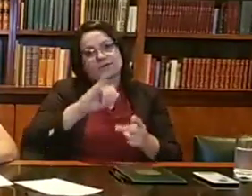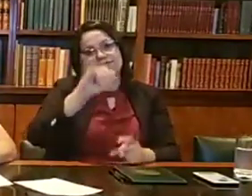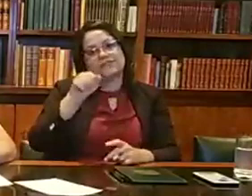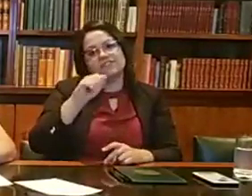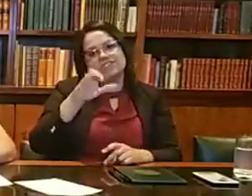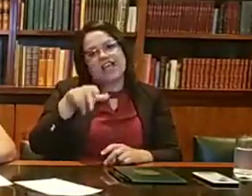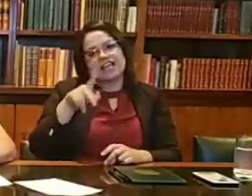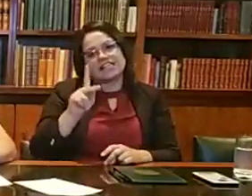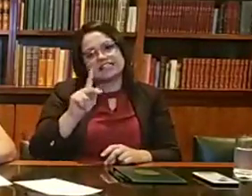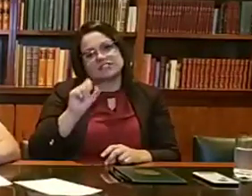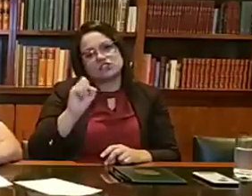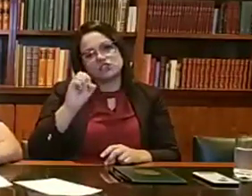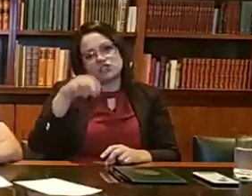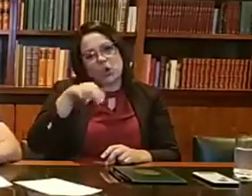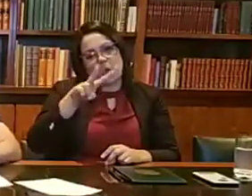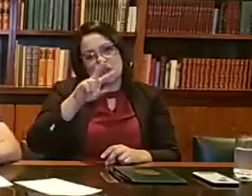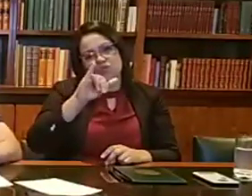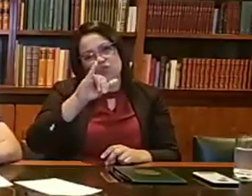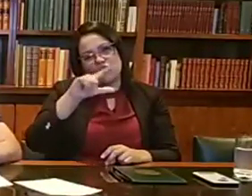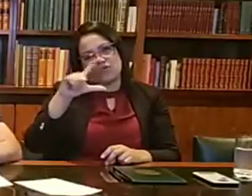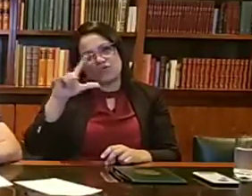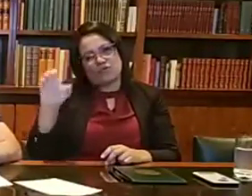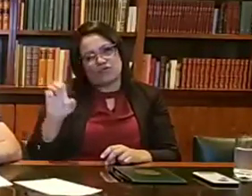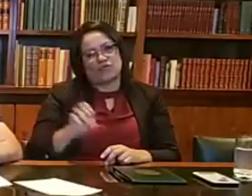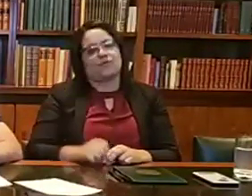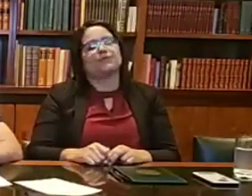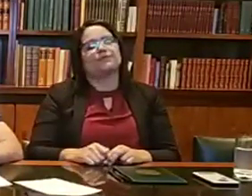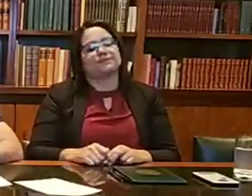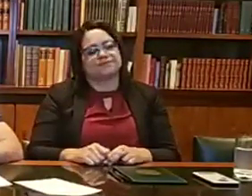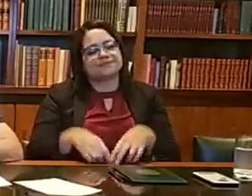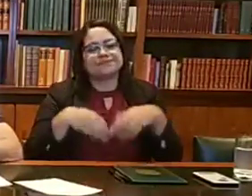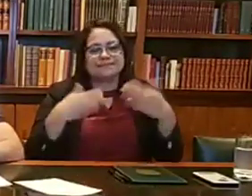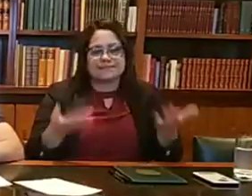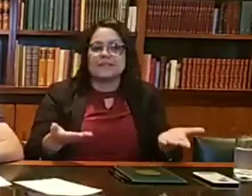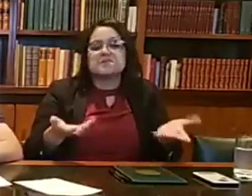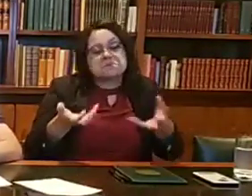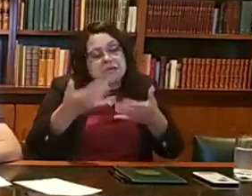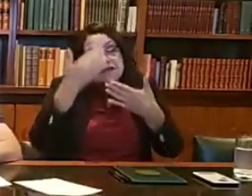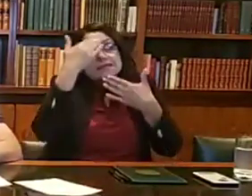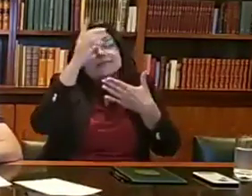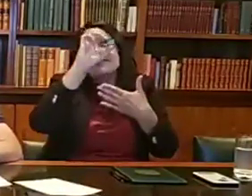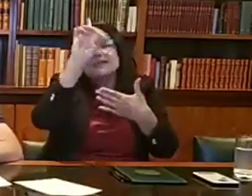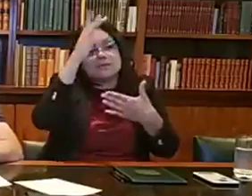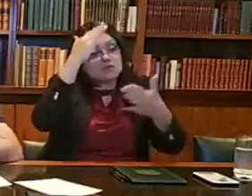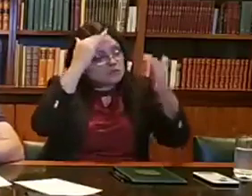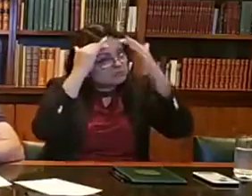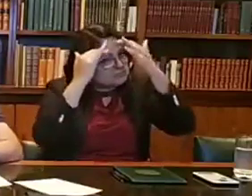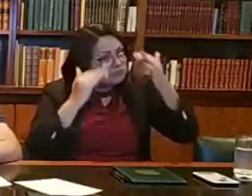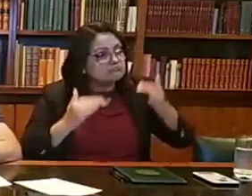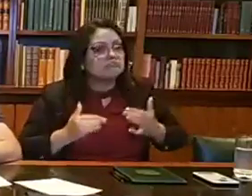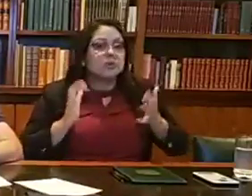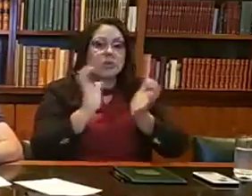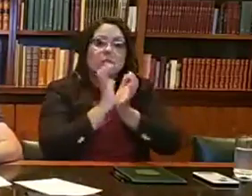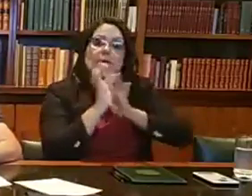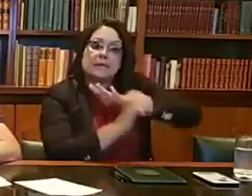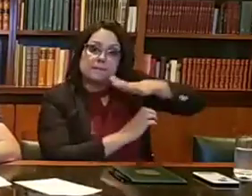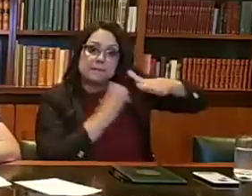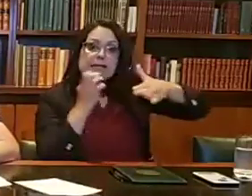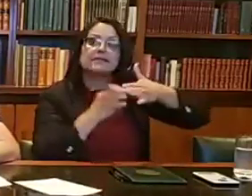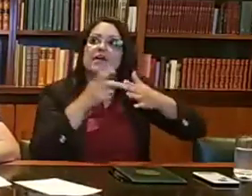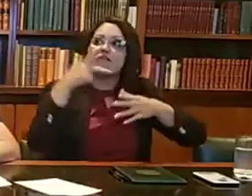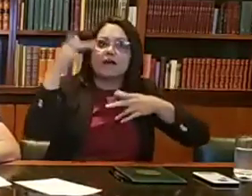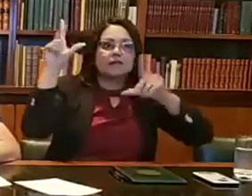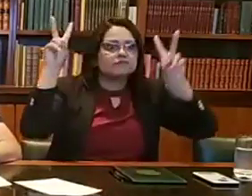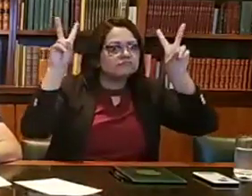Jacksonville. Isso mesmo? É isso. Acertei? Tá. Então a gente é, graças a Deus, é reconhecido, é bem tratado de fora, empresário de fora fala bem da gente, quer investir no